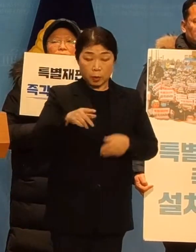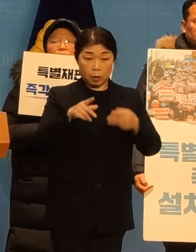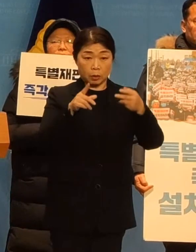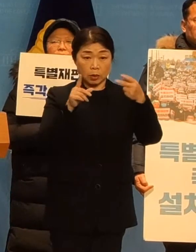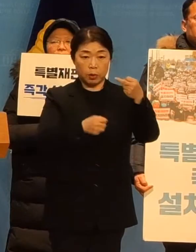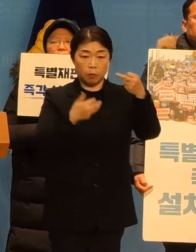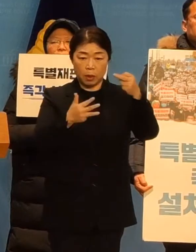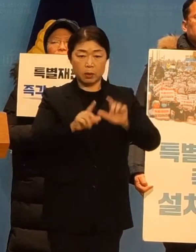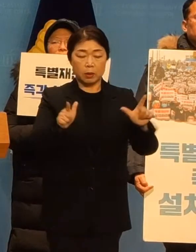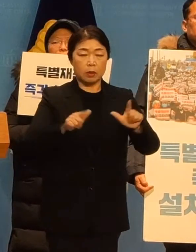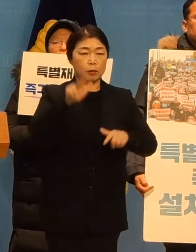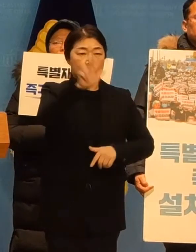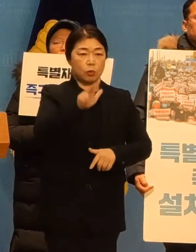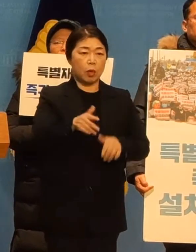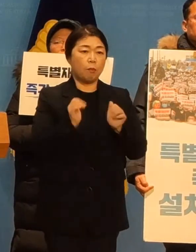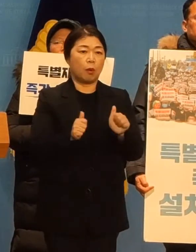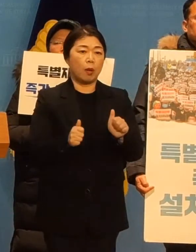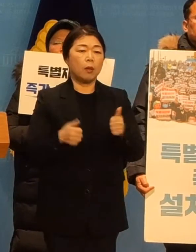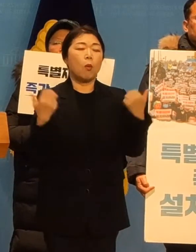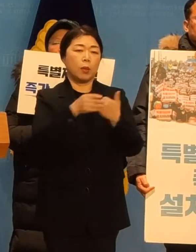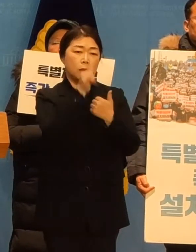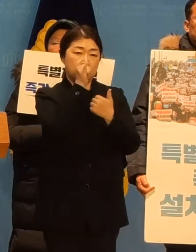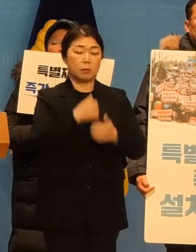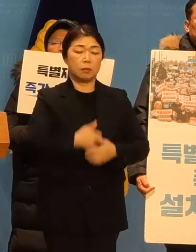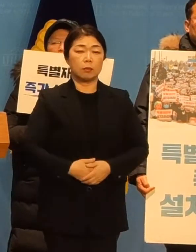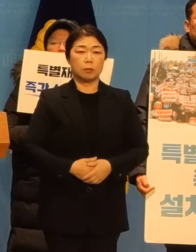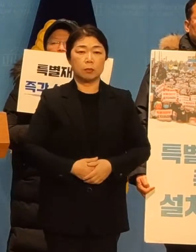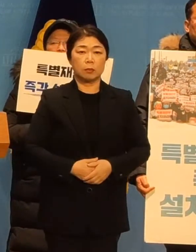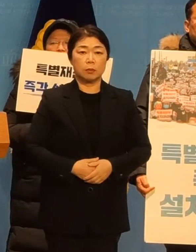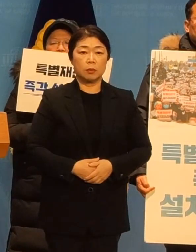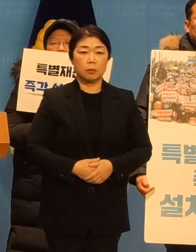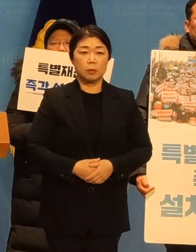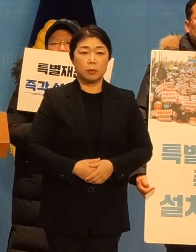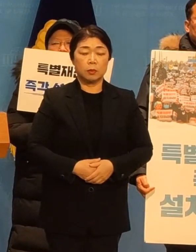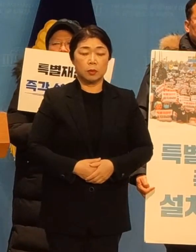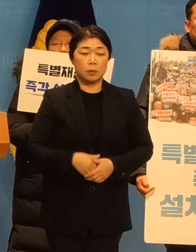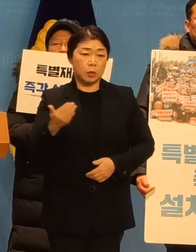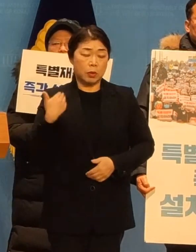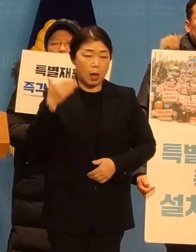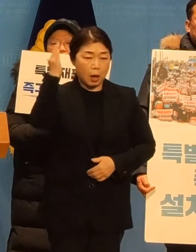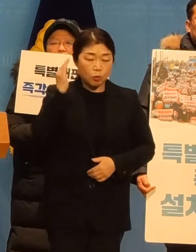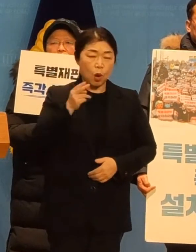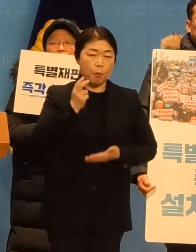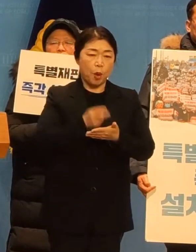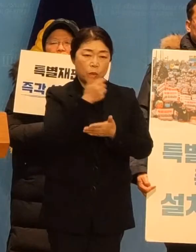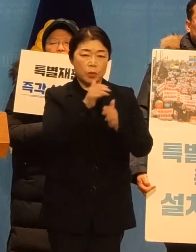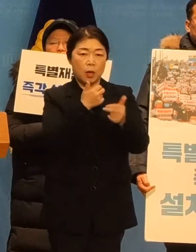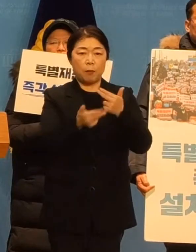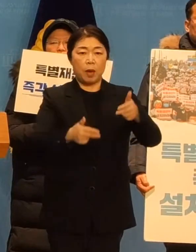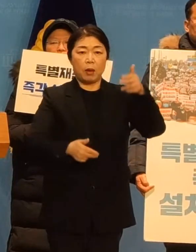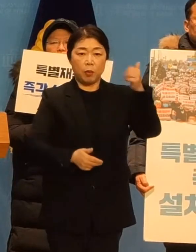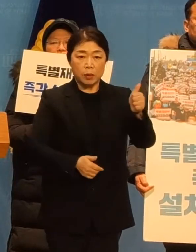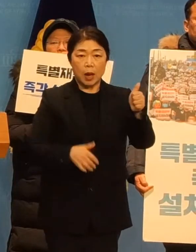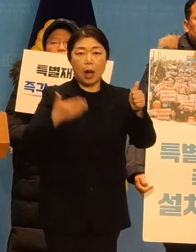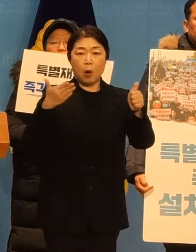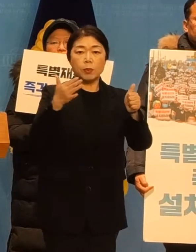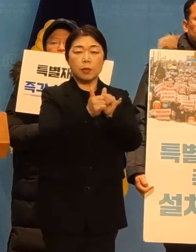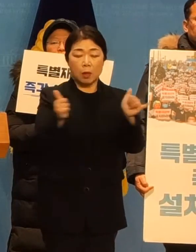전국 법관회의가 잡혀있다. 그뿐만 아니라 전직 대한변호사협회 회장 9명,